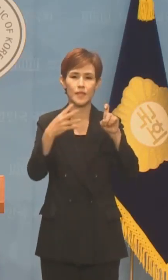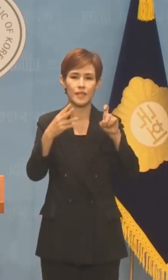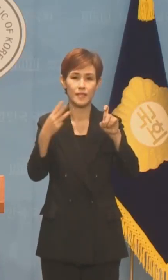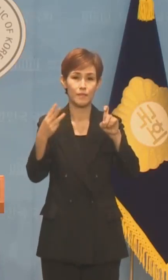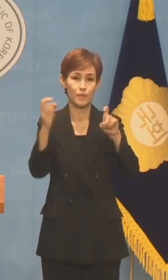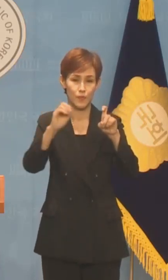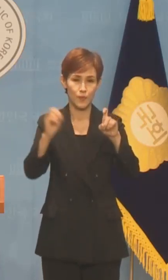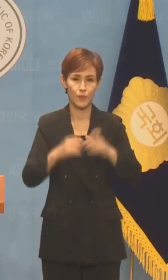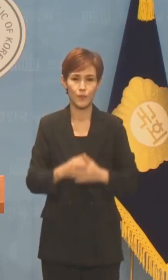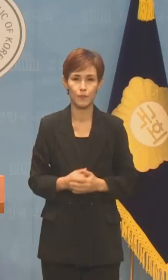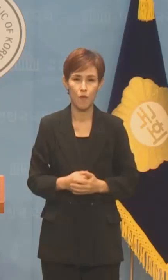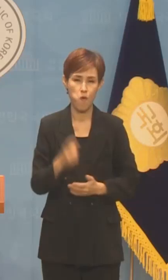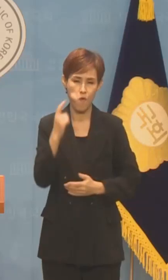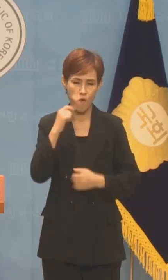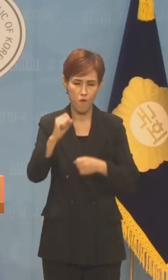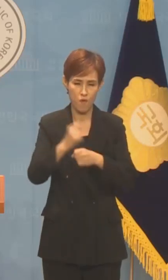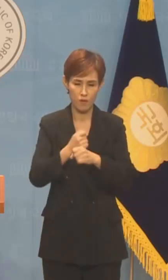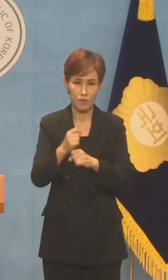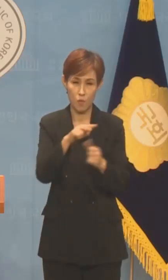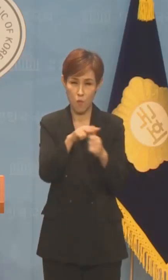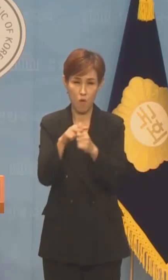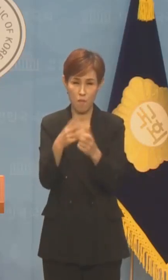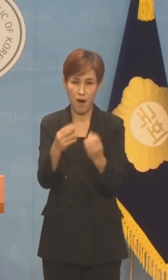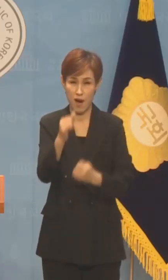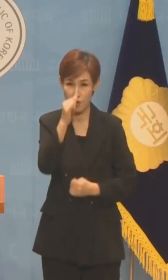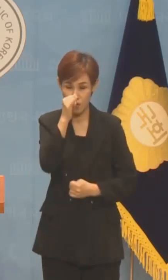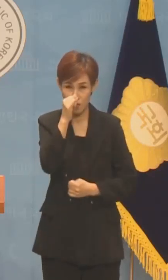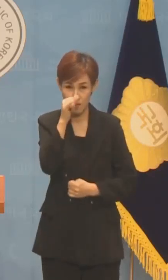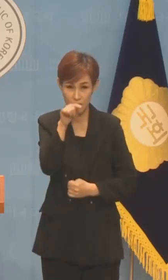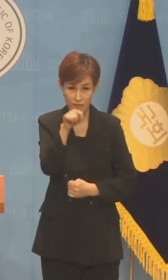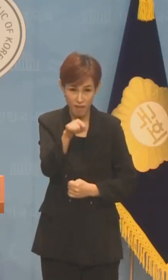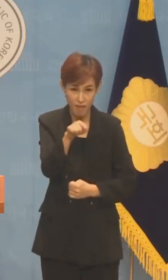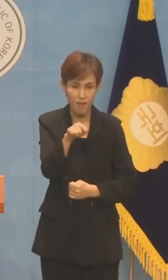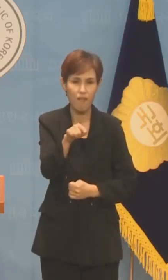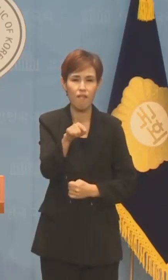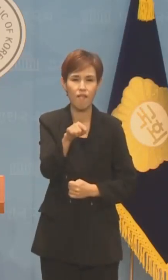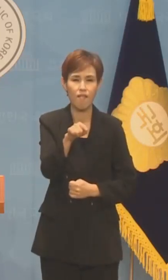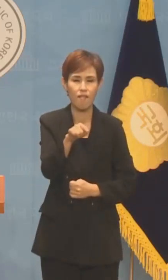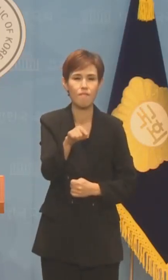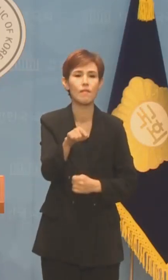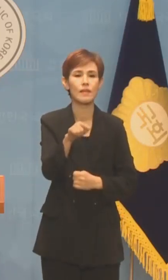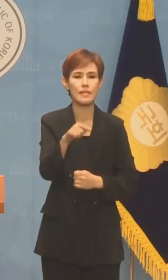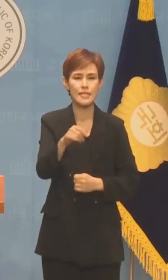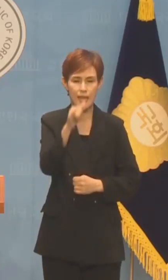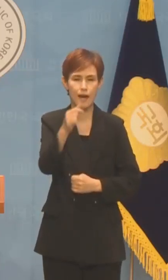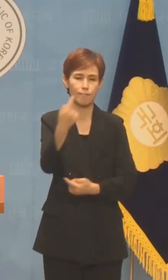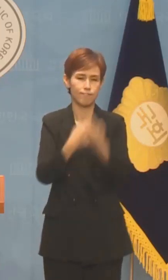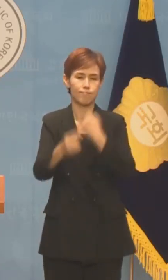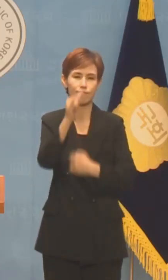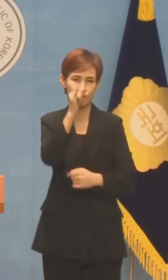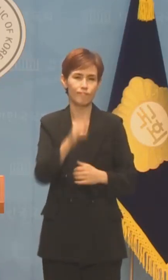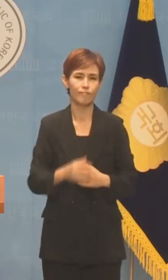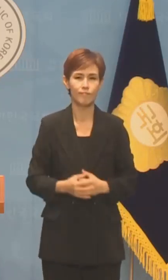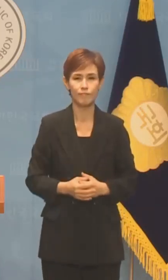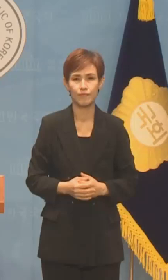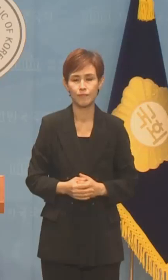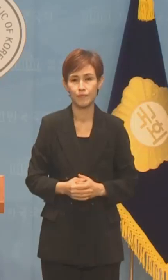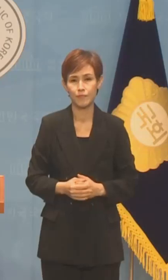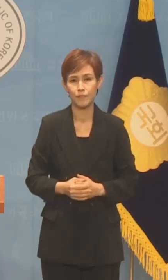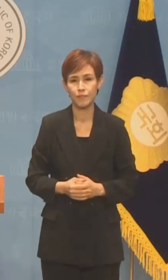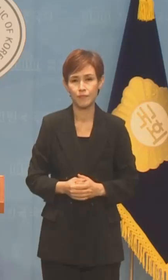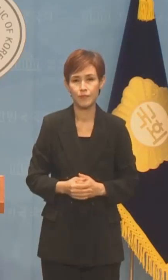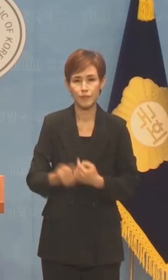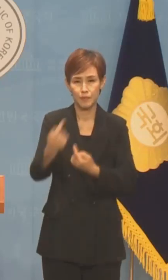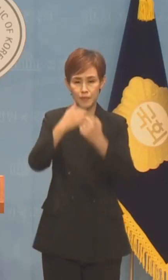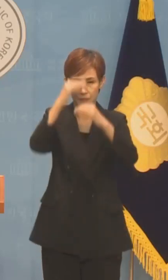11.43%입니다. 허위 조작 정보가 다양한 플랫폼을 통해 광범위하게 유포되고 있음을 반증하고 있습니다. 주요